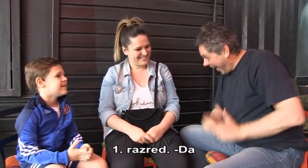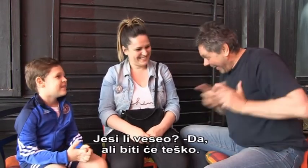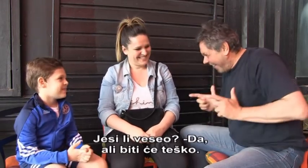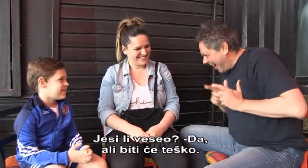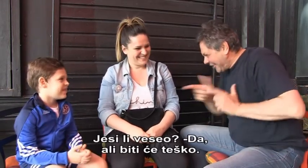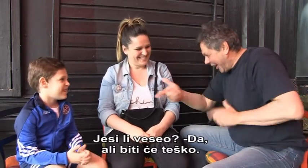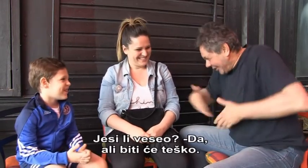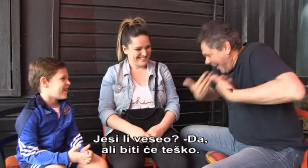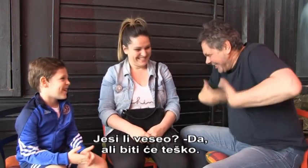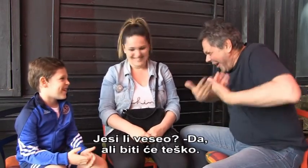Prvi razred. Jedva čekaš, vesel.